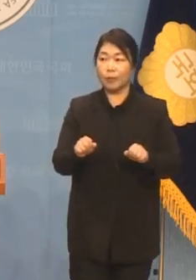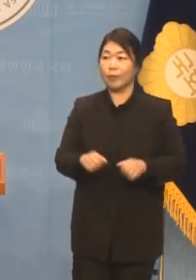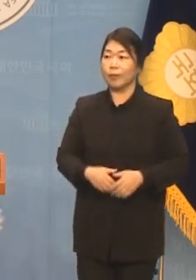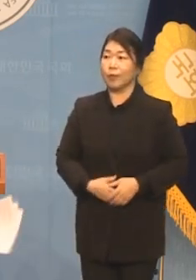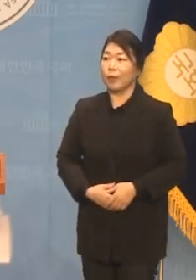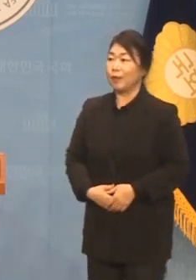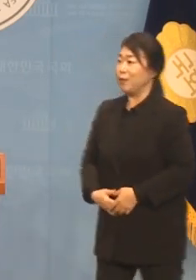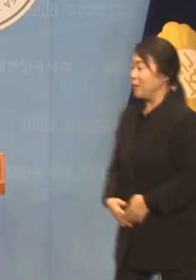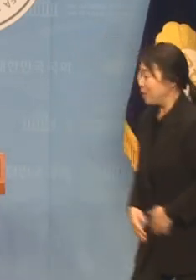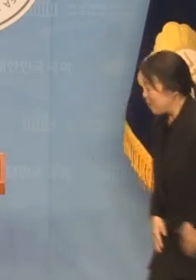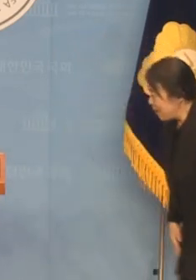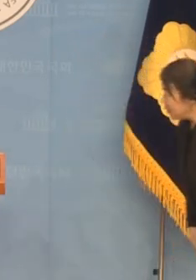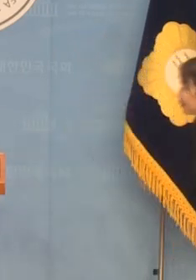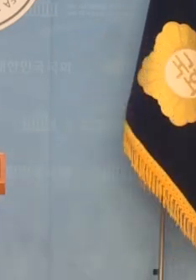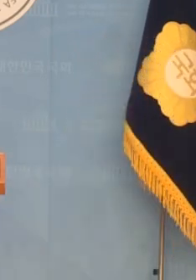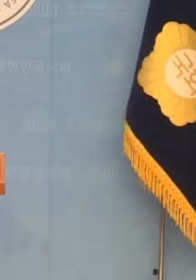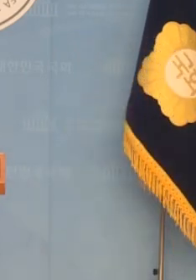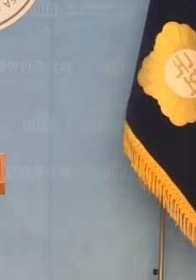감사합니다